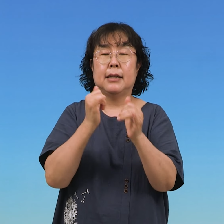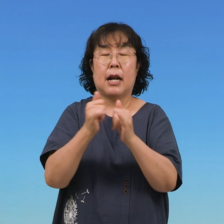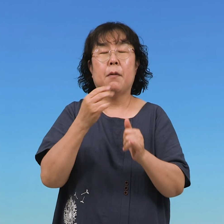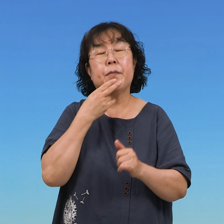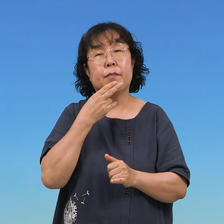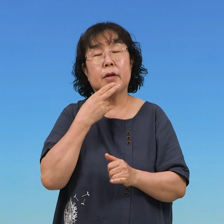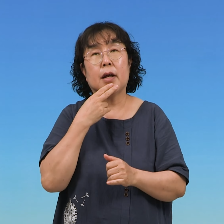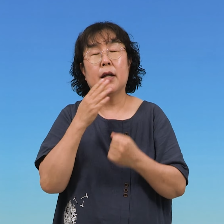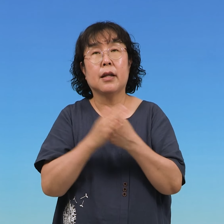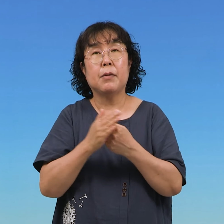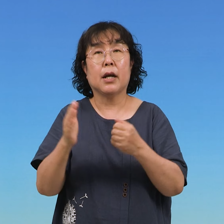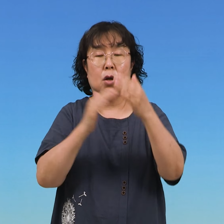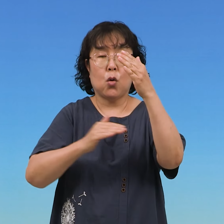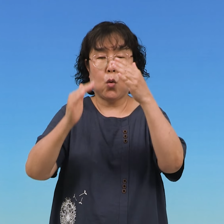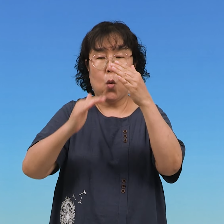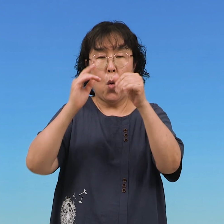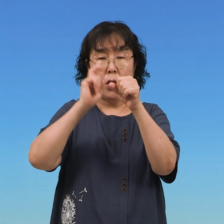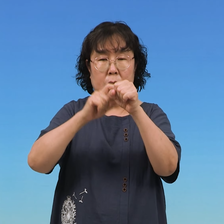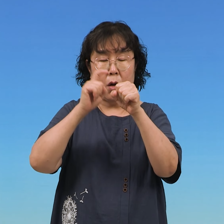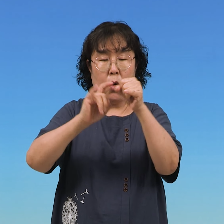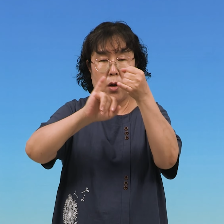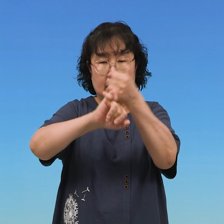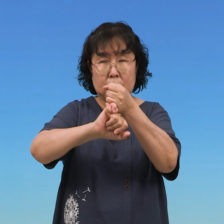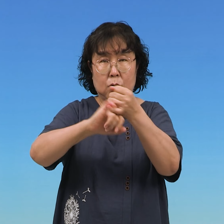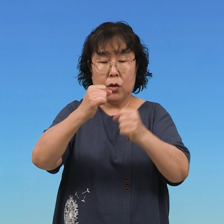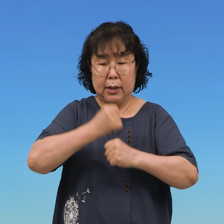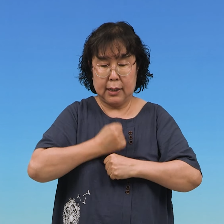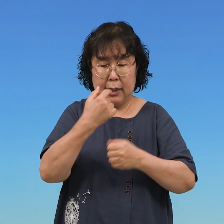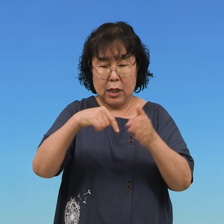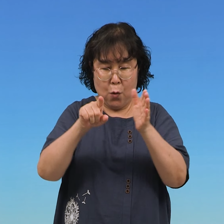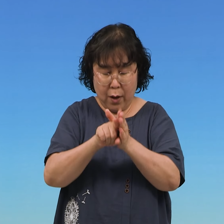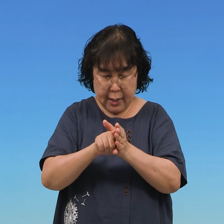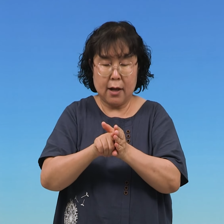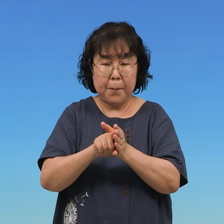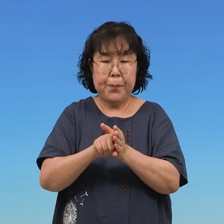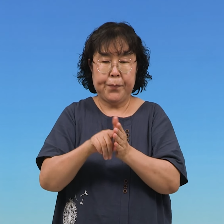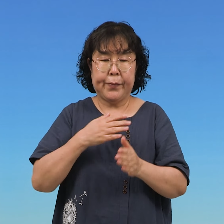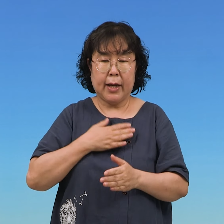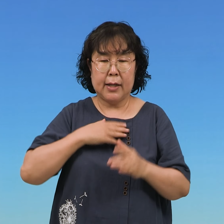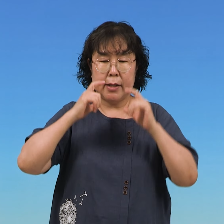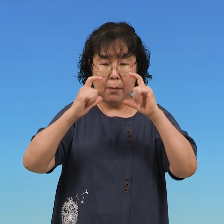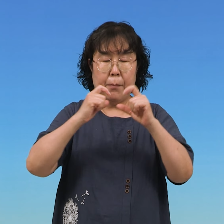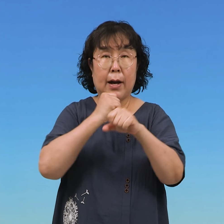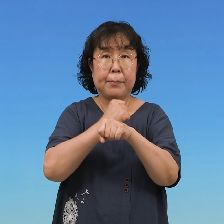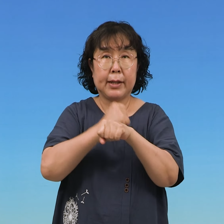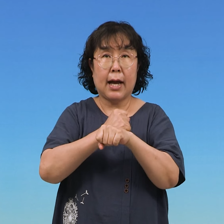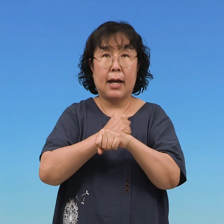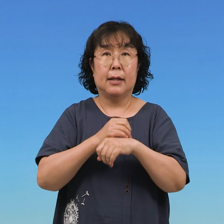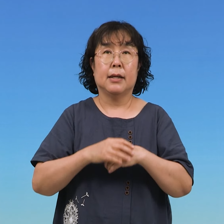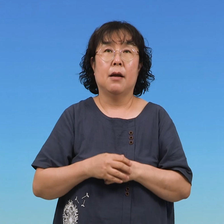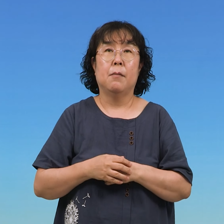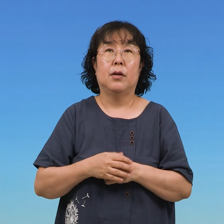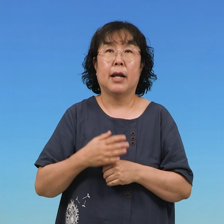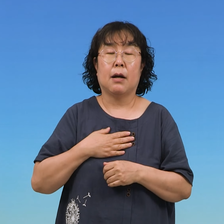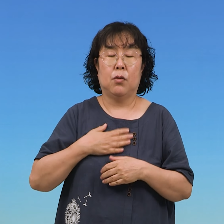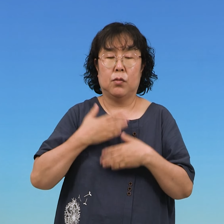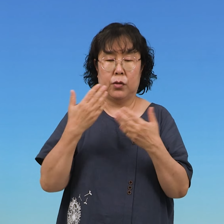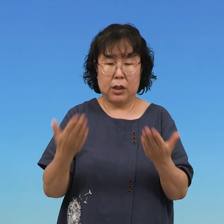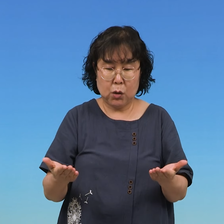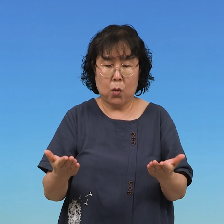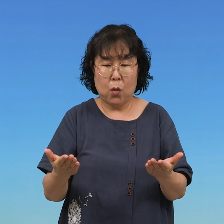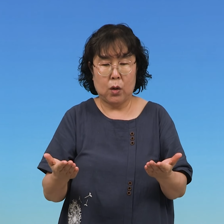없습니다. 그래서 한번 공적으로는 약속을 지키기 위해서 절차는 밟아야 되니까 이제는 강제 안식년 하고 뭐